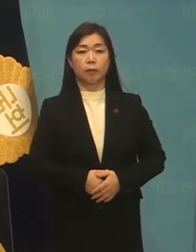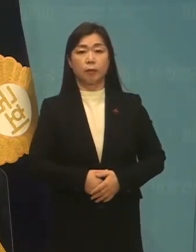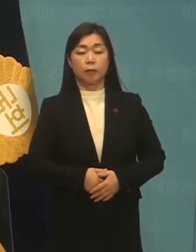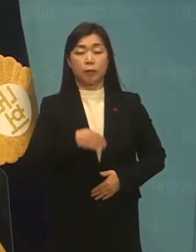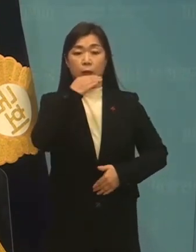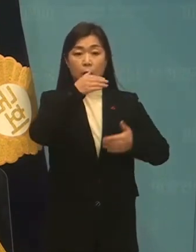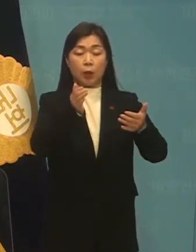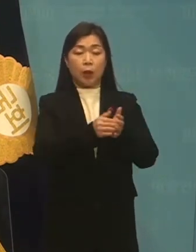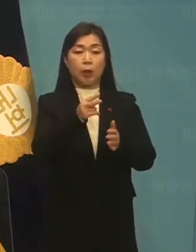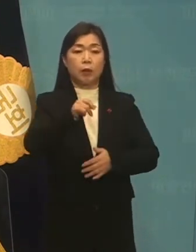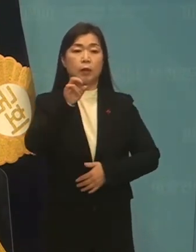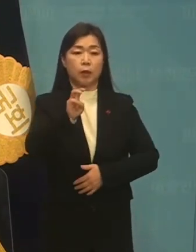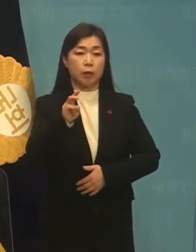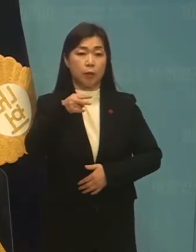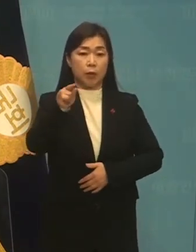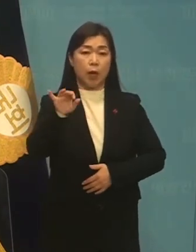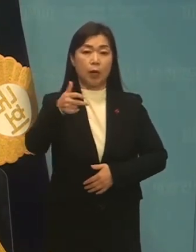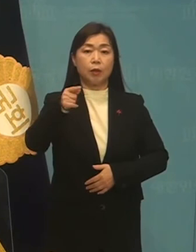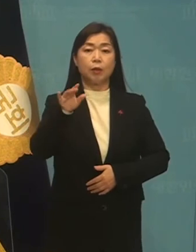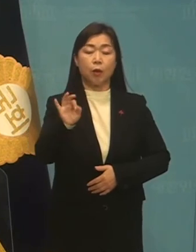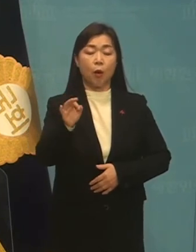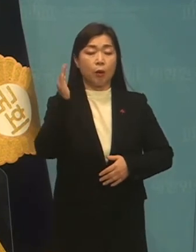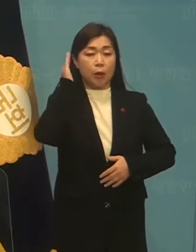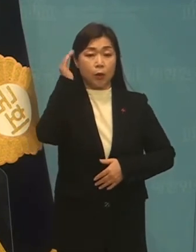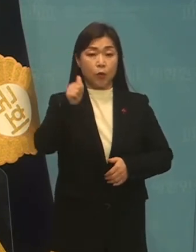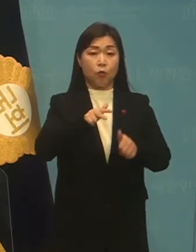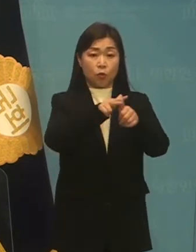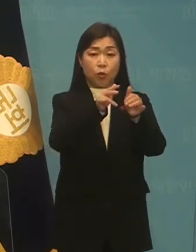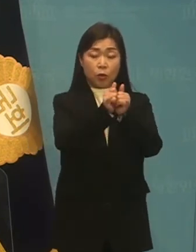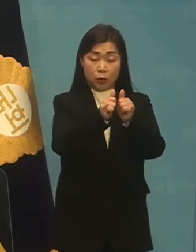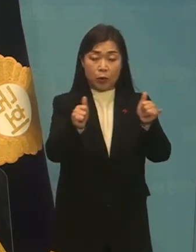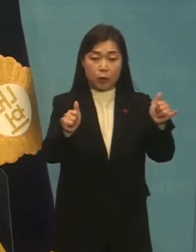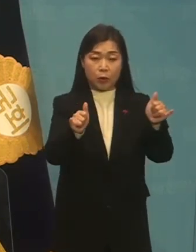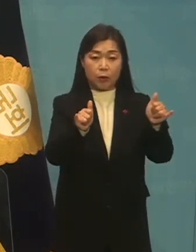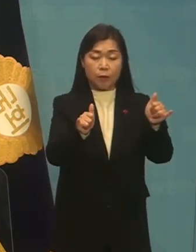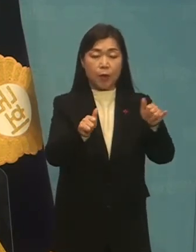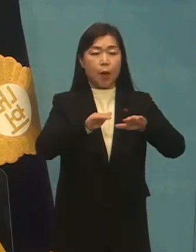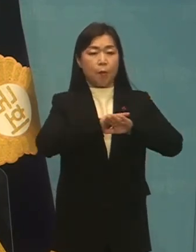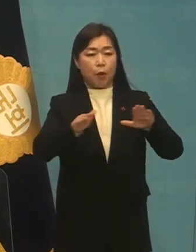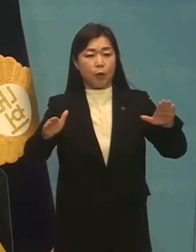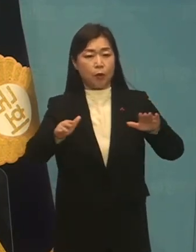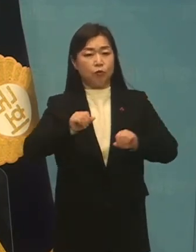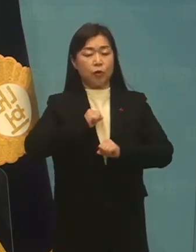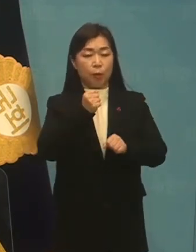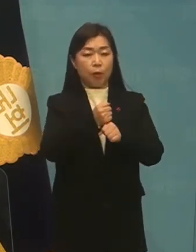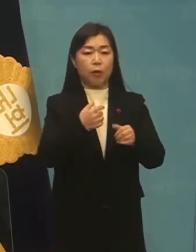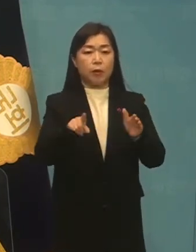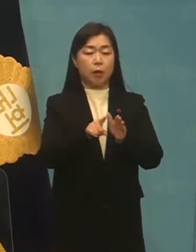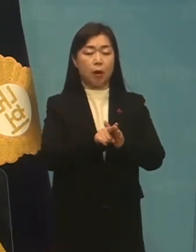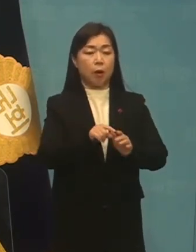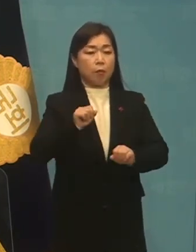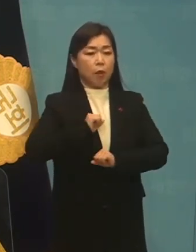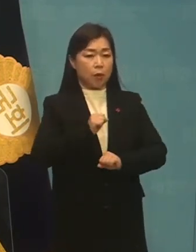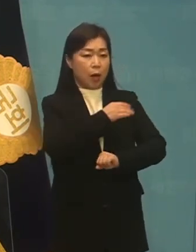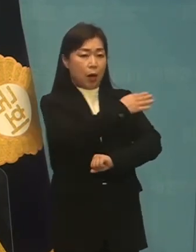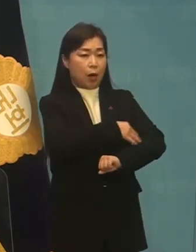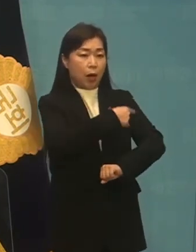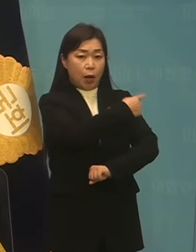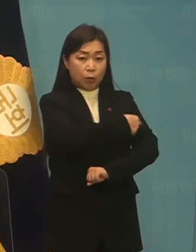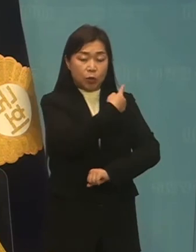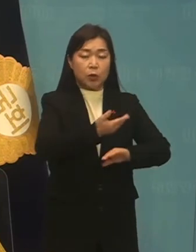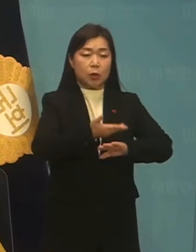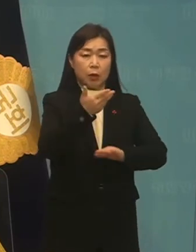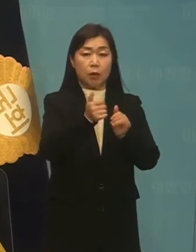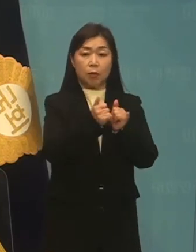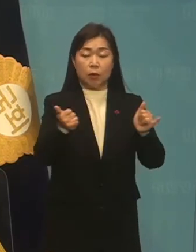정의당 심상정 대통령 후보는 평등 군대를 만들기 위해 병사와 간부의 차별을 해소하겠다고